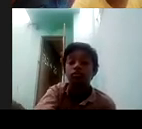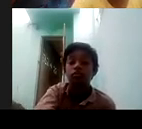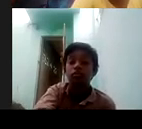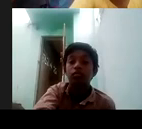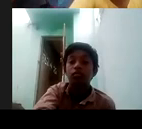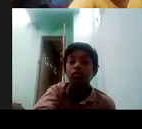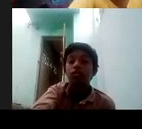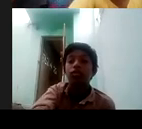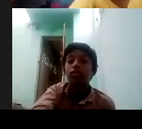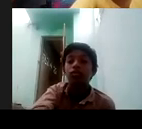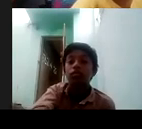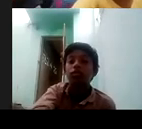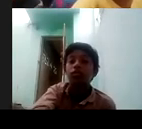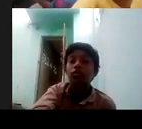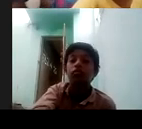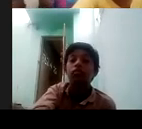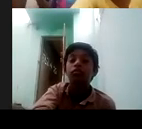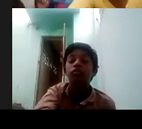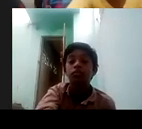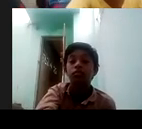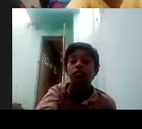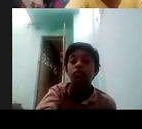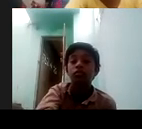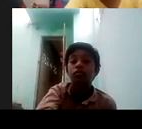సెవెంత్ వన్ ఎయిత్ వన్